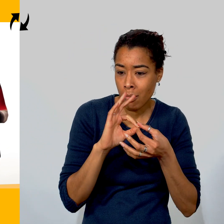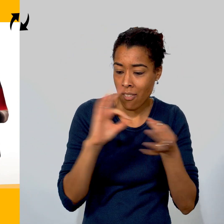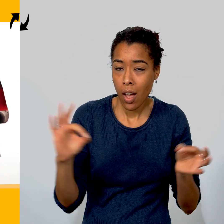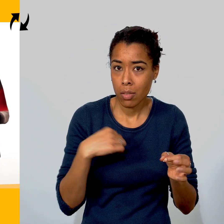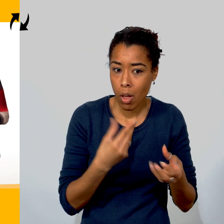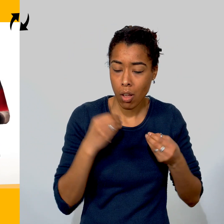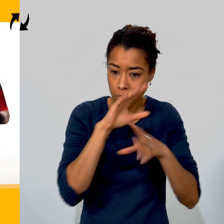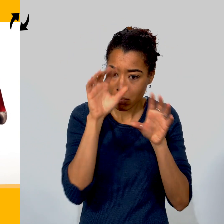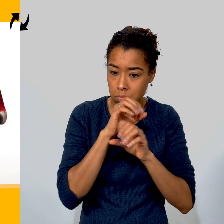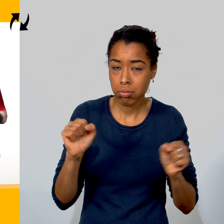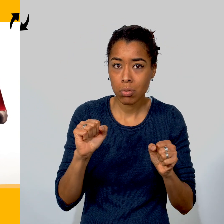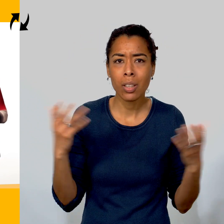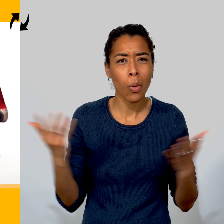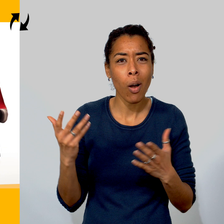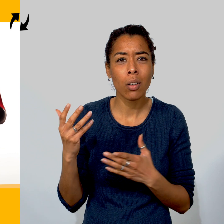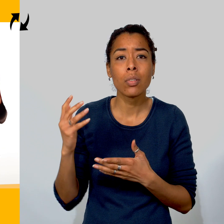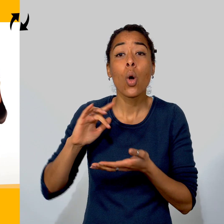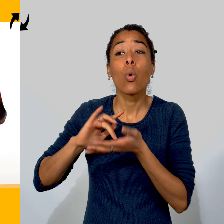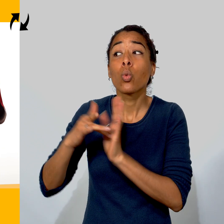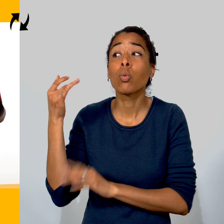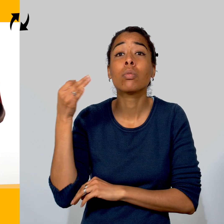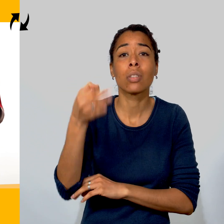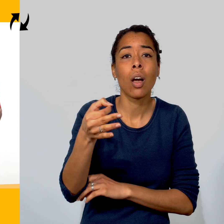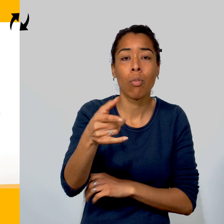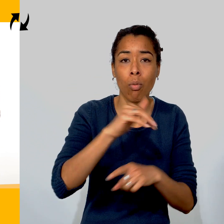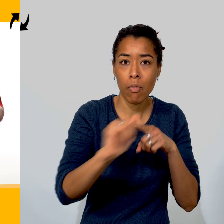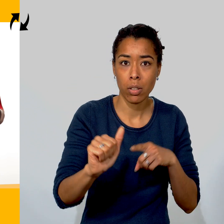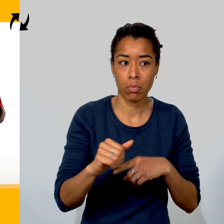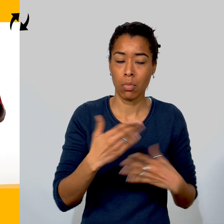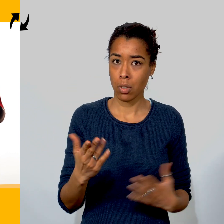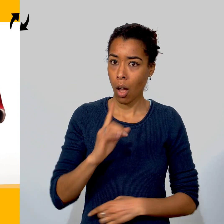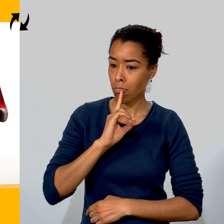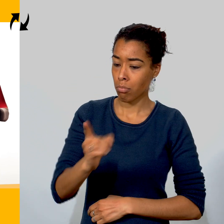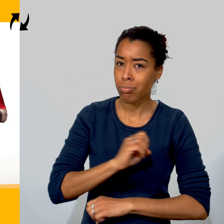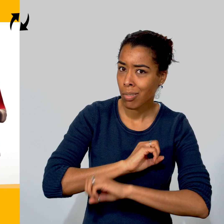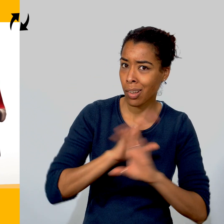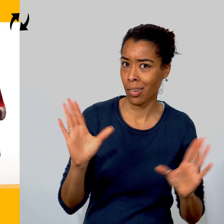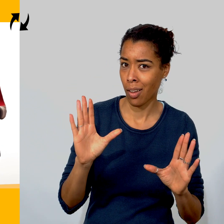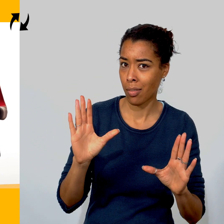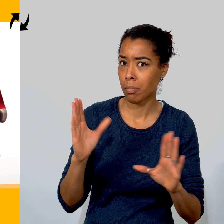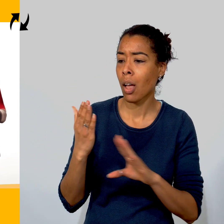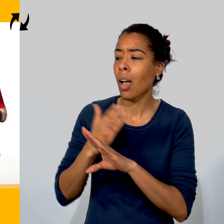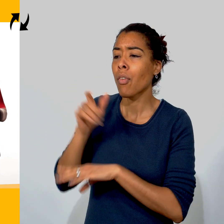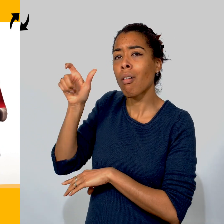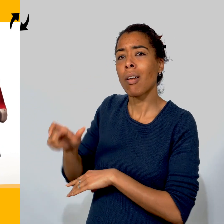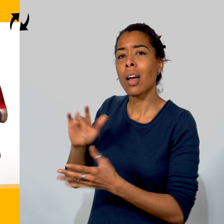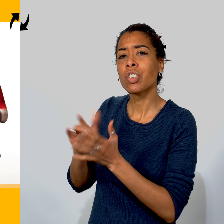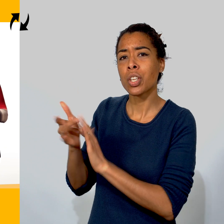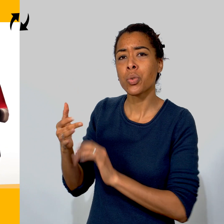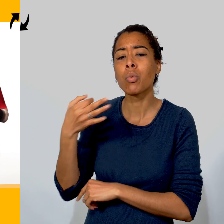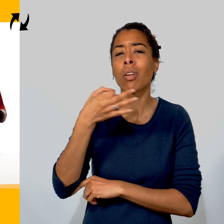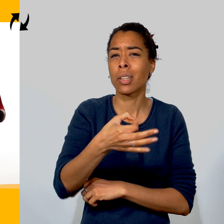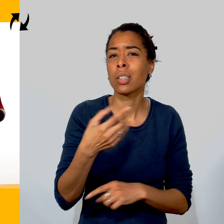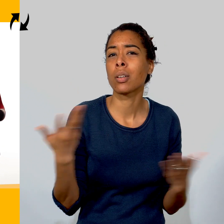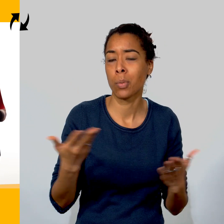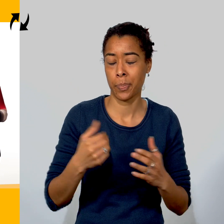dans Jean au chapitre 2 au verset 5. C'était un ordre clair, net et précis qui répond à la remarque quelque peu surprenante de Jésus.